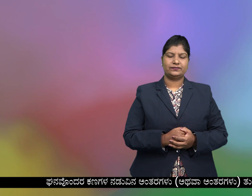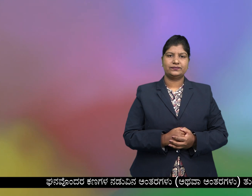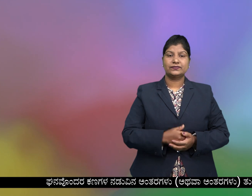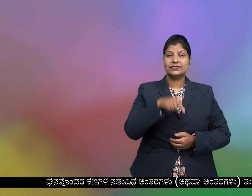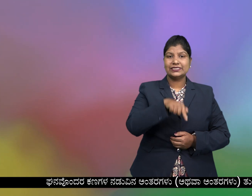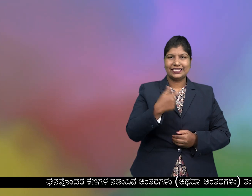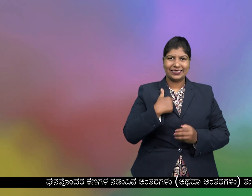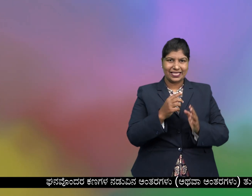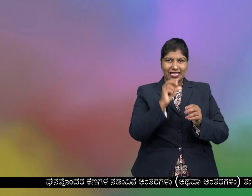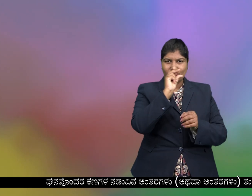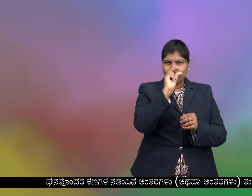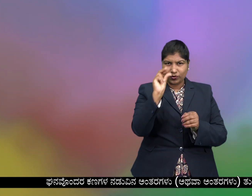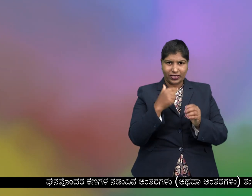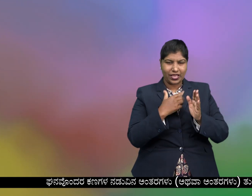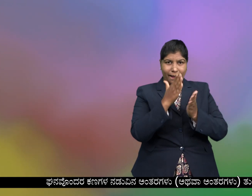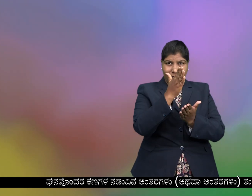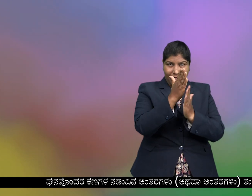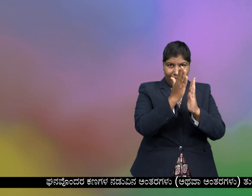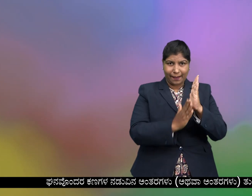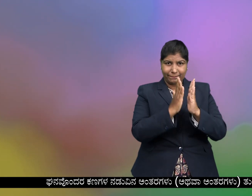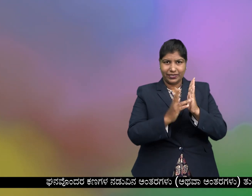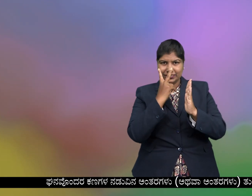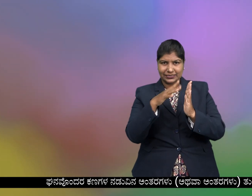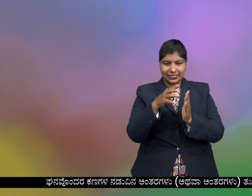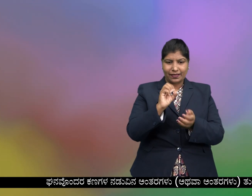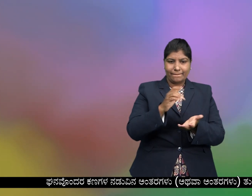ಘನವೊಂದರ ಕಣಗಳ ನಡುವಿನ ಅಂತರಗಳು ತುಂಬಾ ಚಿಕ್ಕದಾಗಿದೆ.